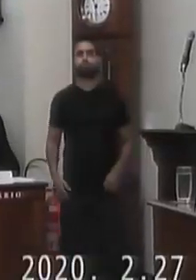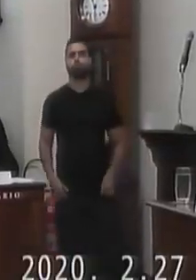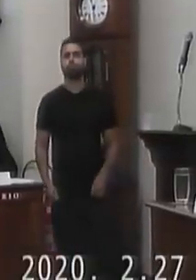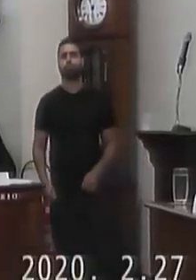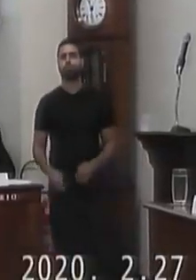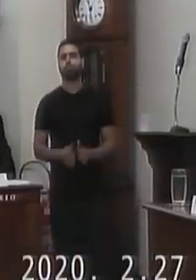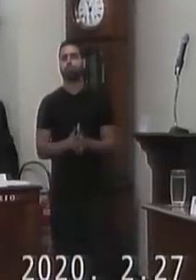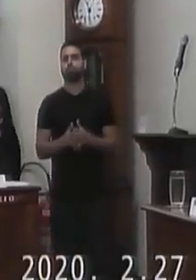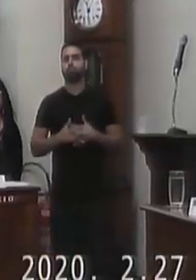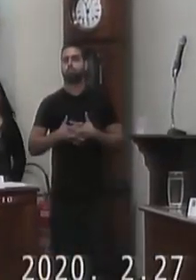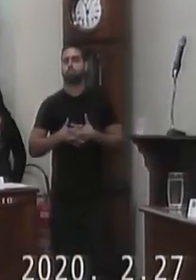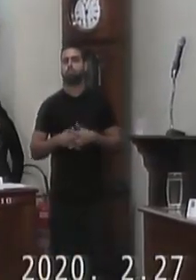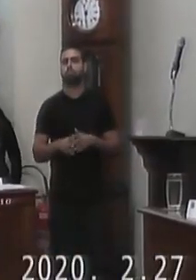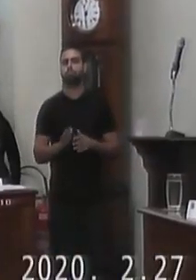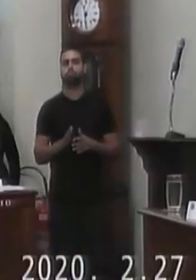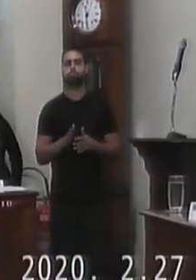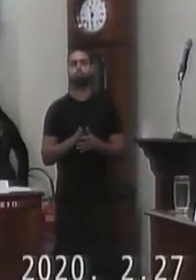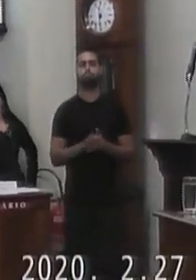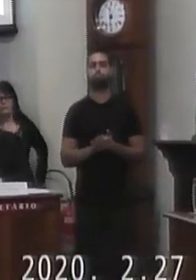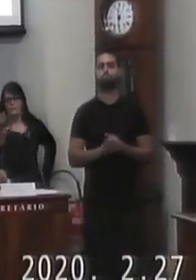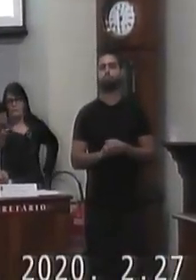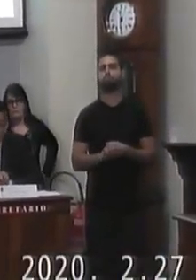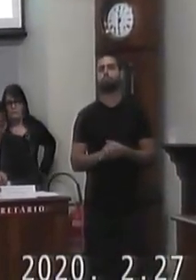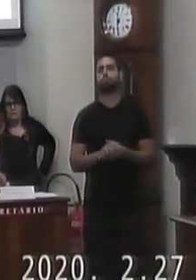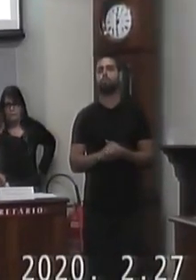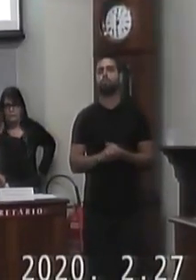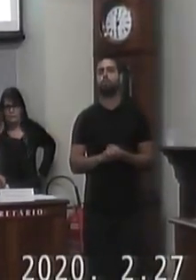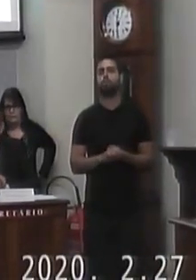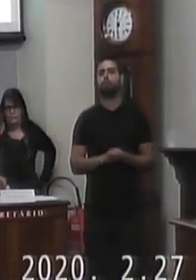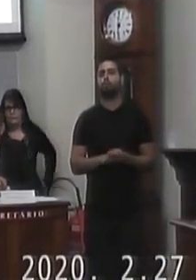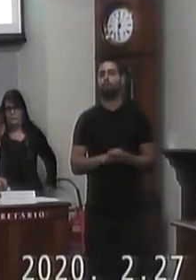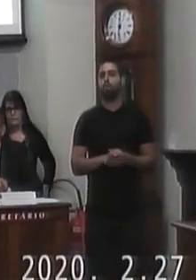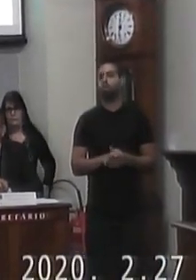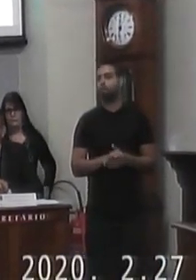2020. Como de costume, vamos